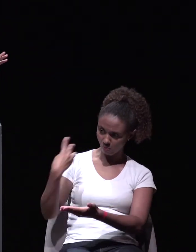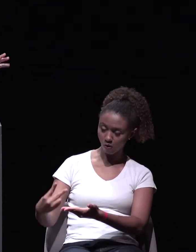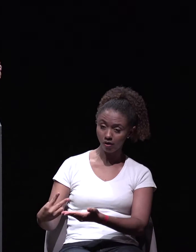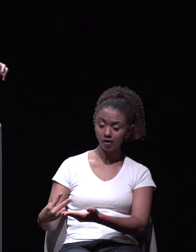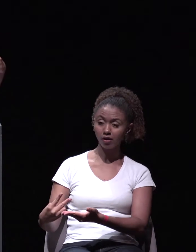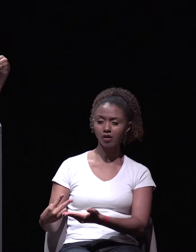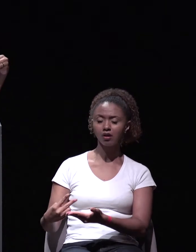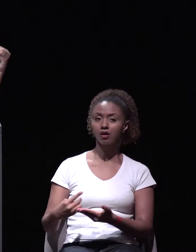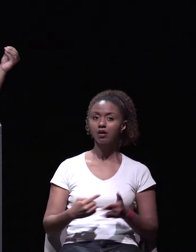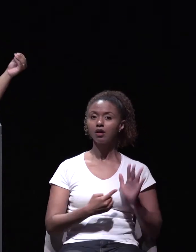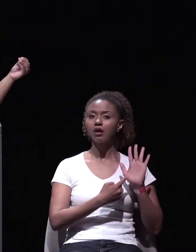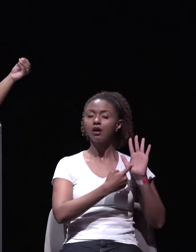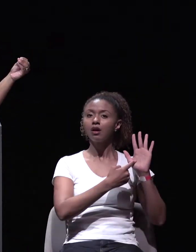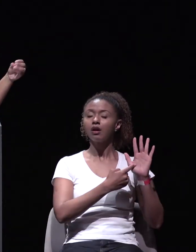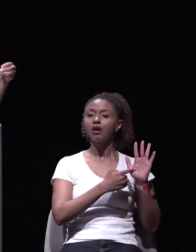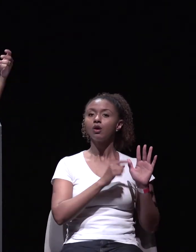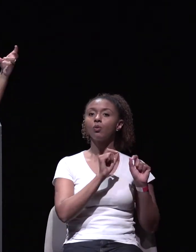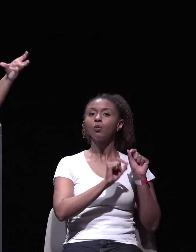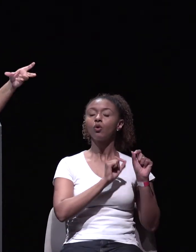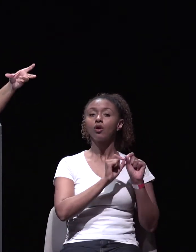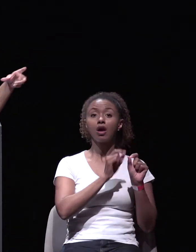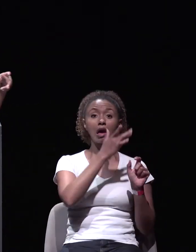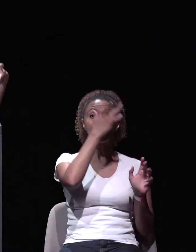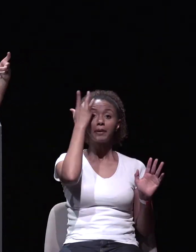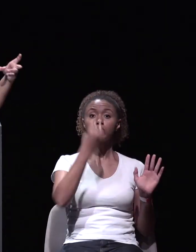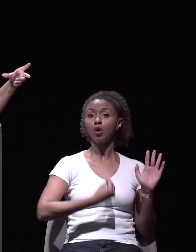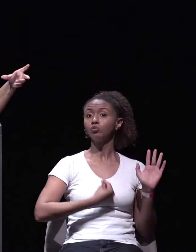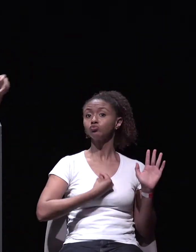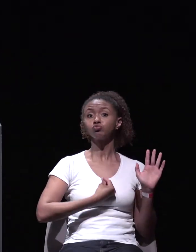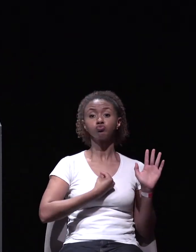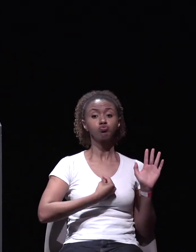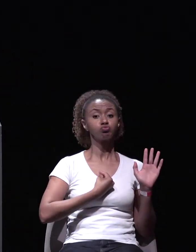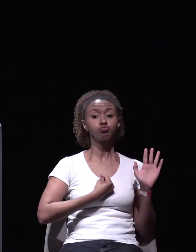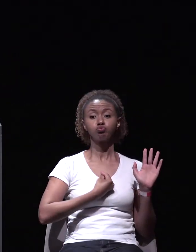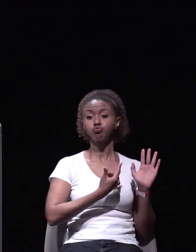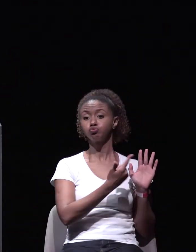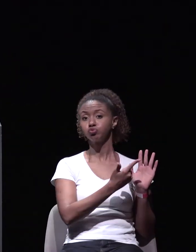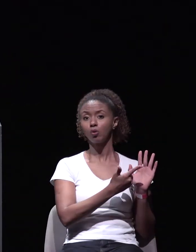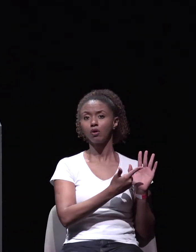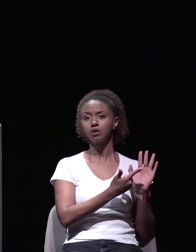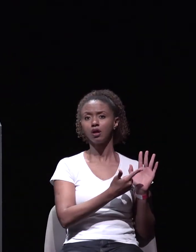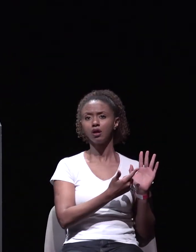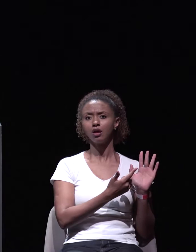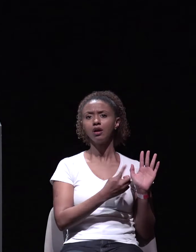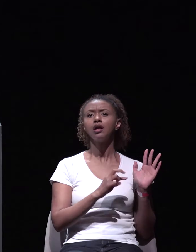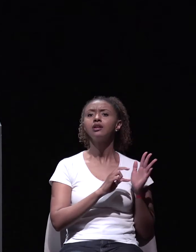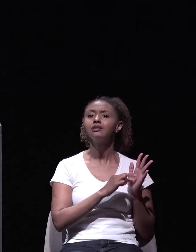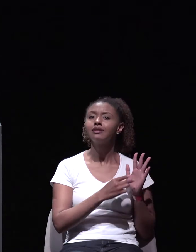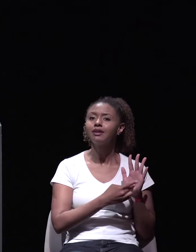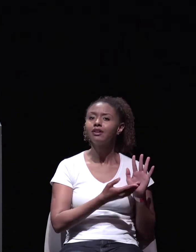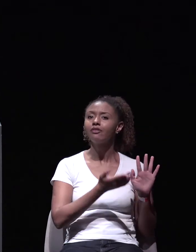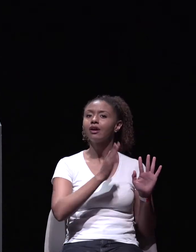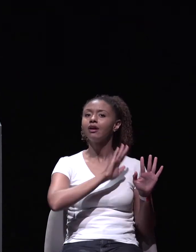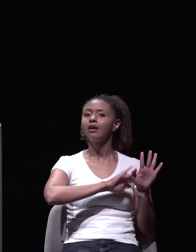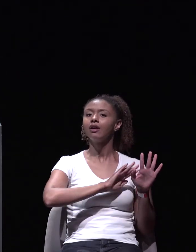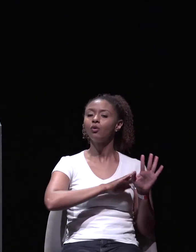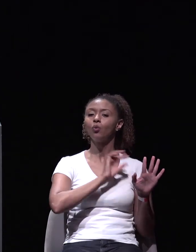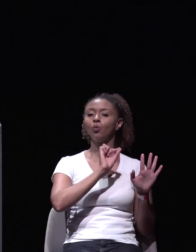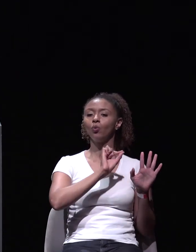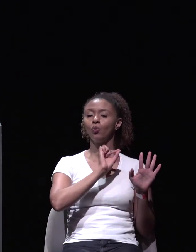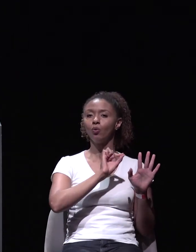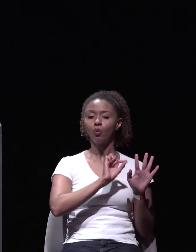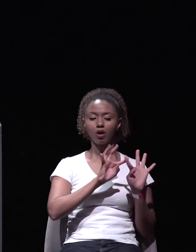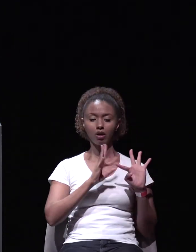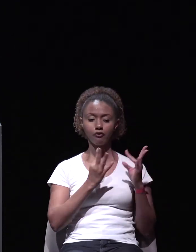justamente como a pessoa ausente, e a sua ausência evidencia as relações, que são as familiares, as comunitárias ou